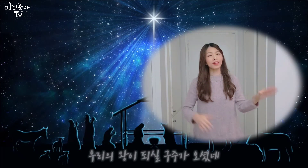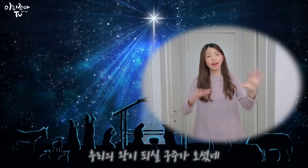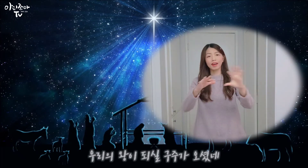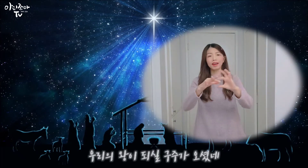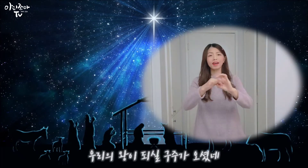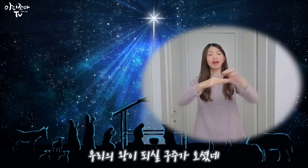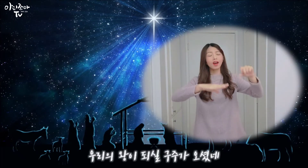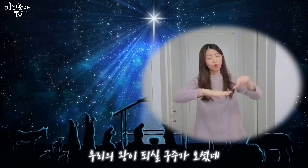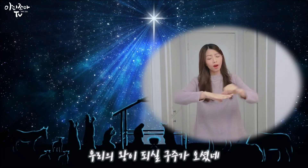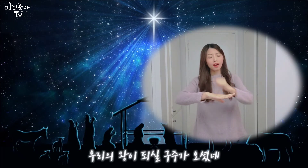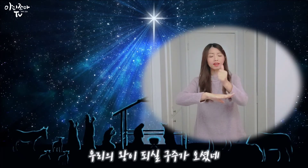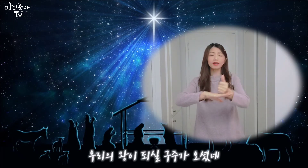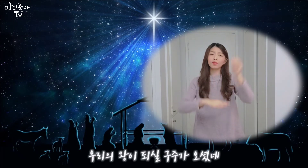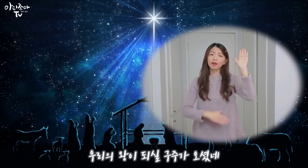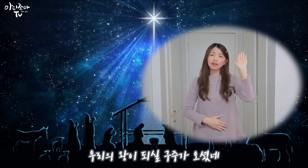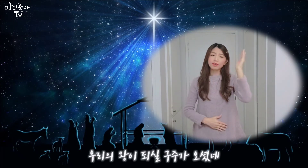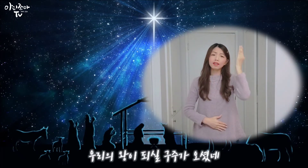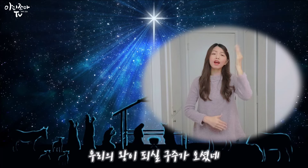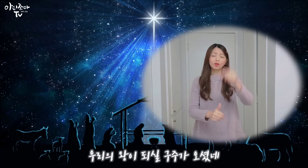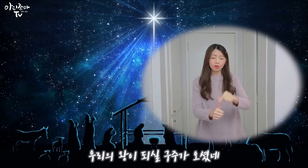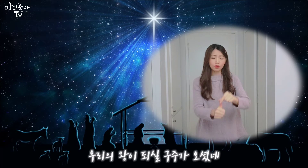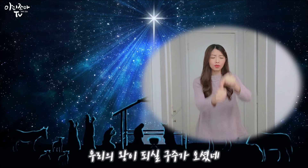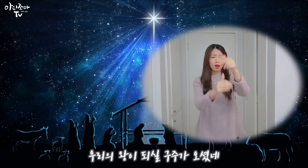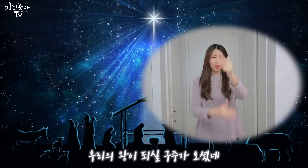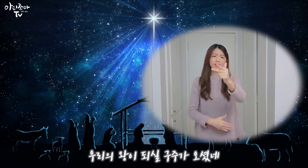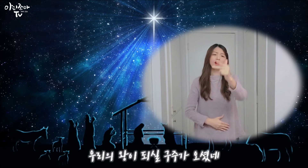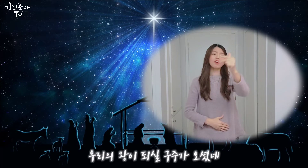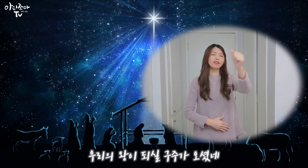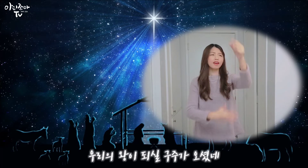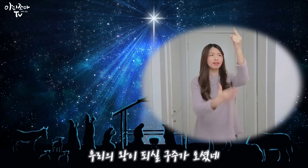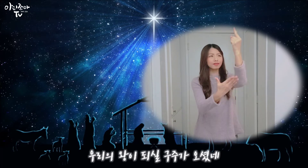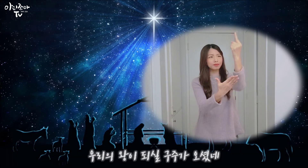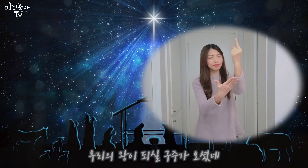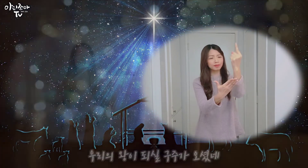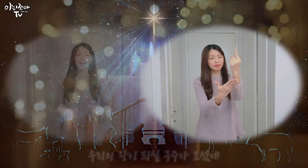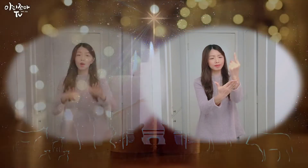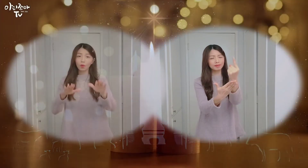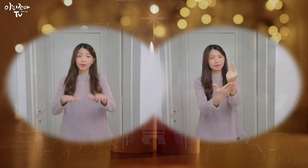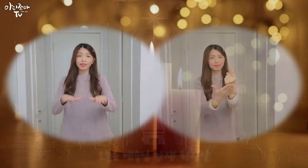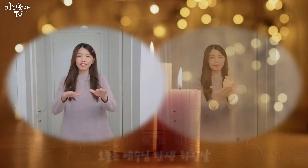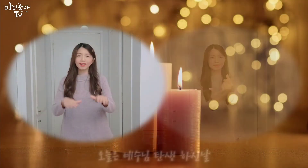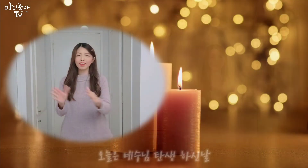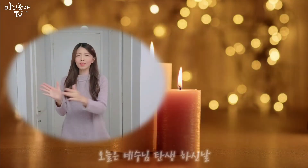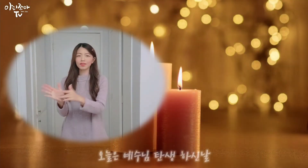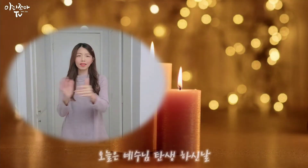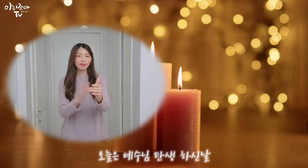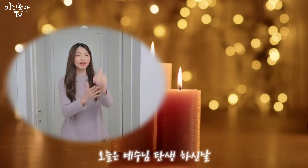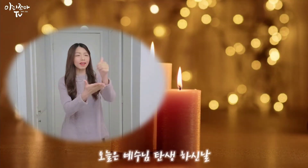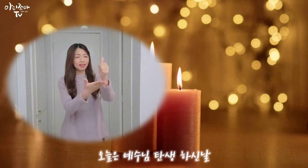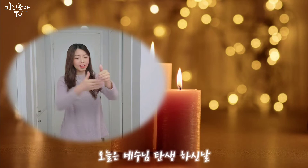우리의 왕이 되신 구주가 오셨네 오늘은